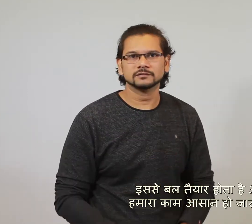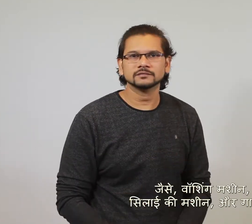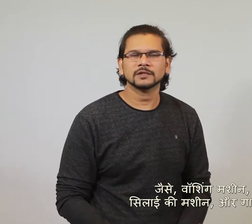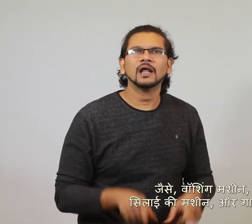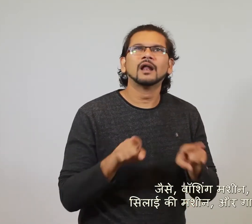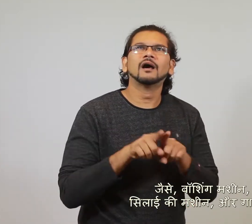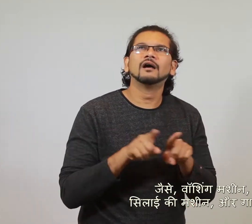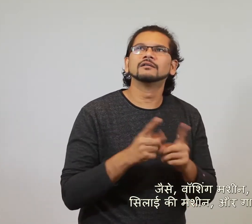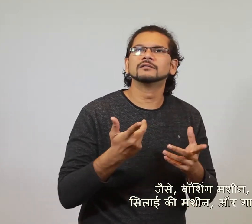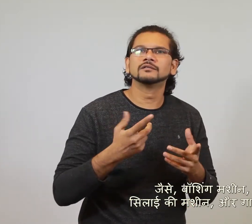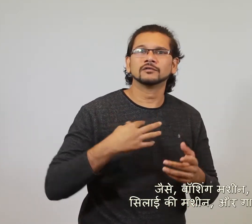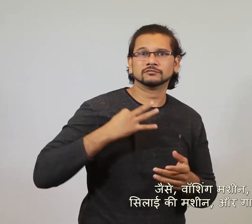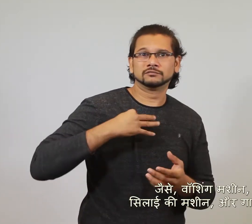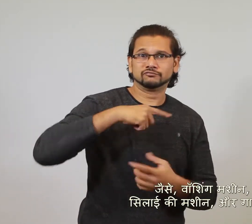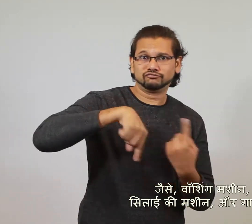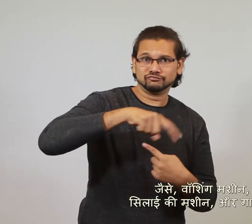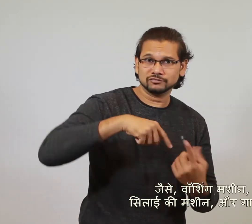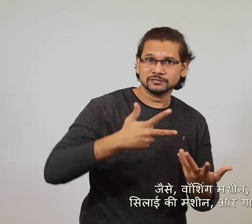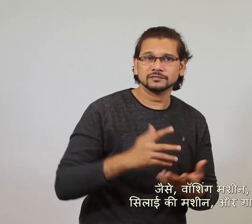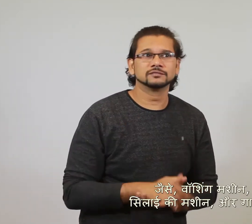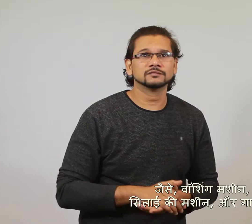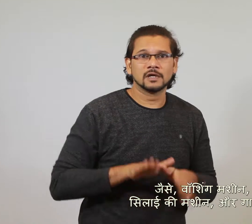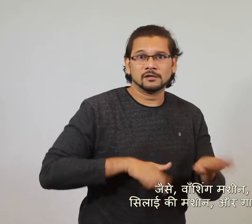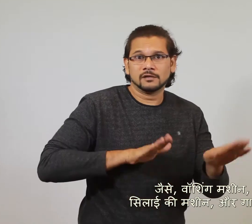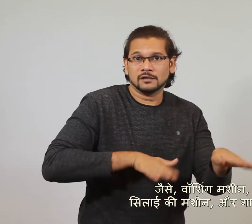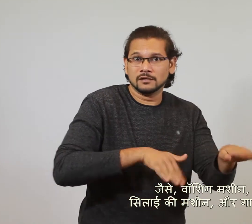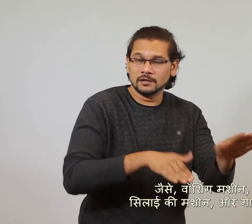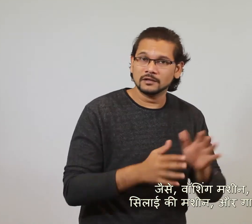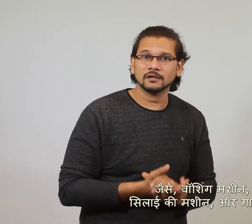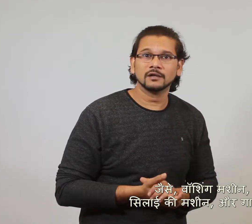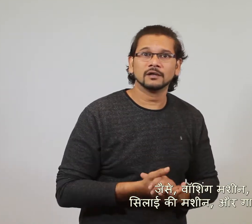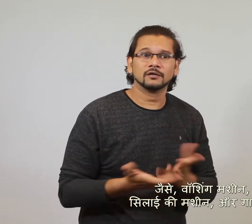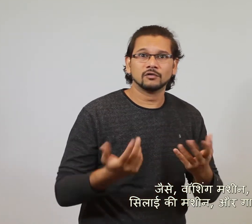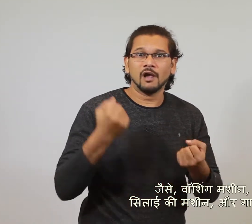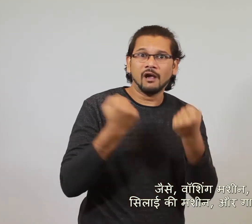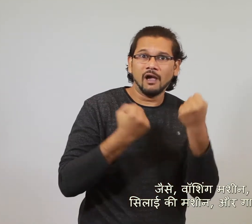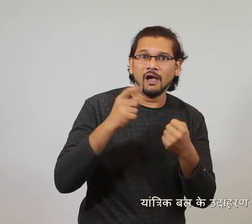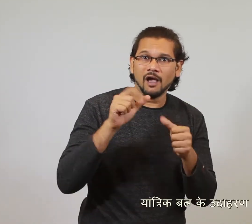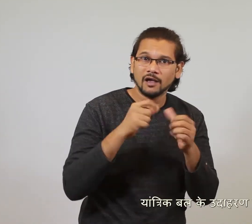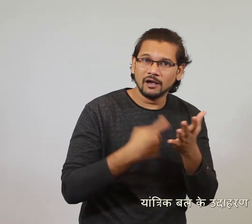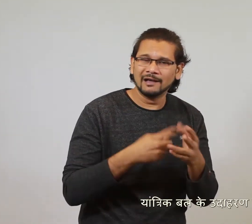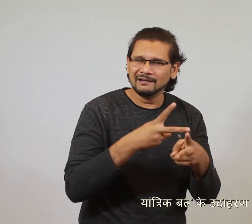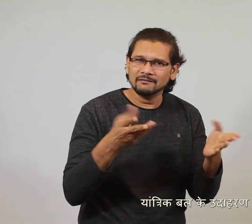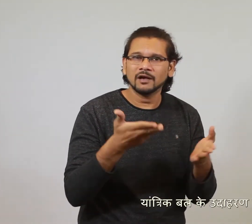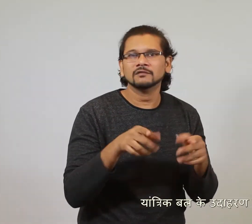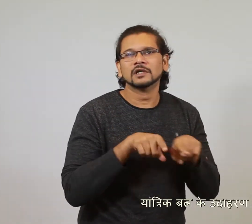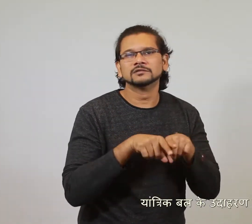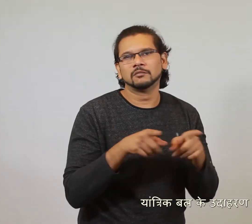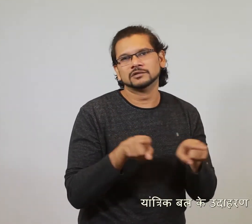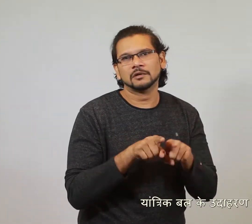जैसे वाशिंग मशीन, सिलाई की मशीन और गाडियां यांत्रिक बल के उधारण